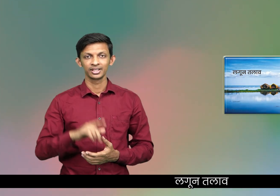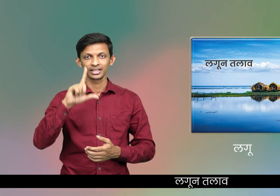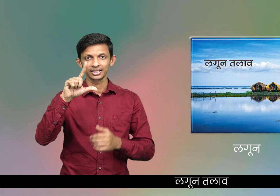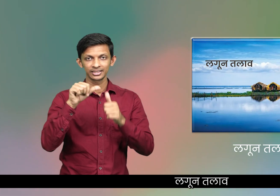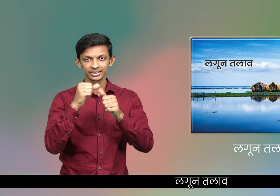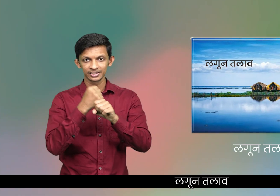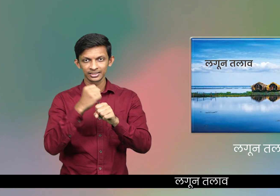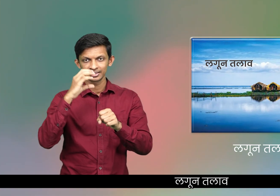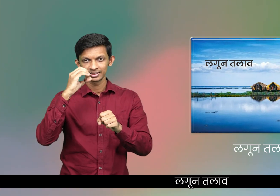लगून तलाव: